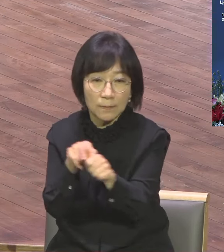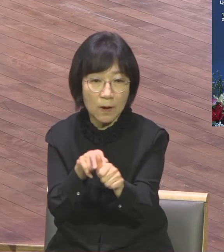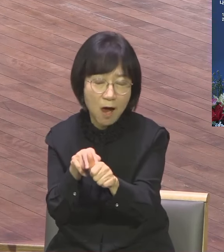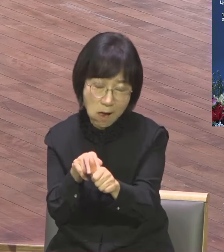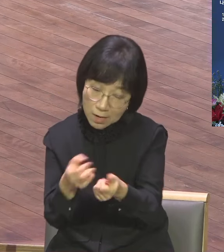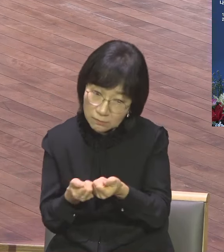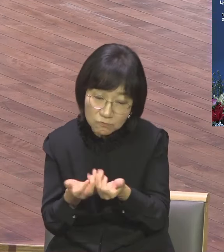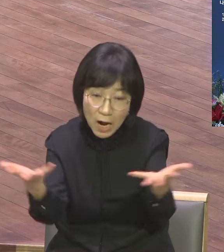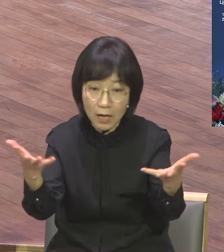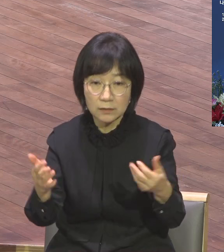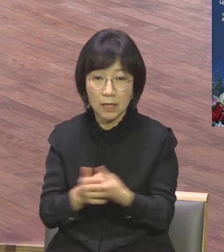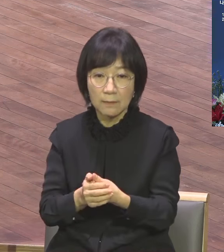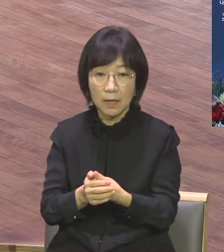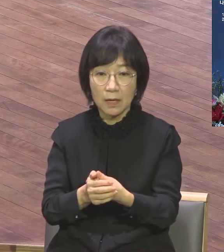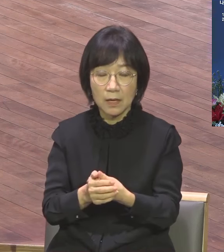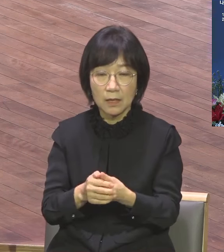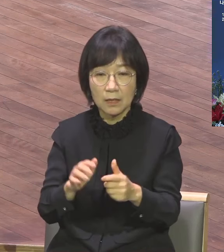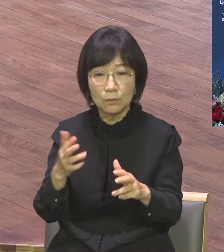지금.